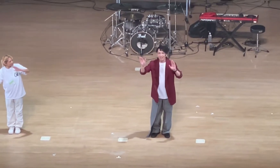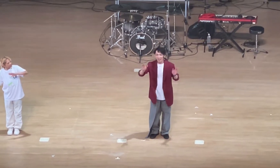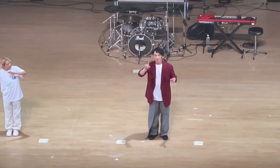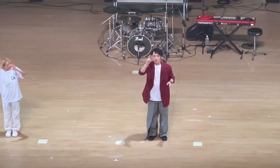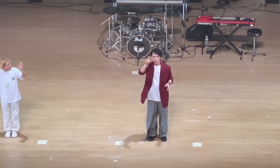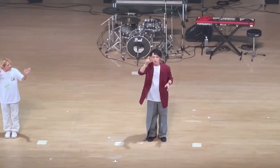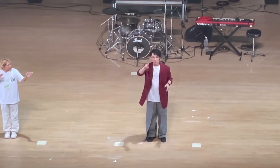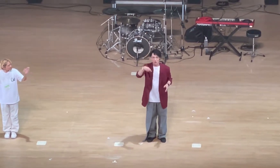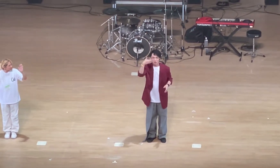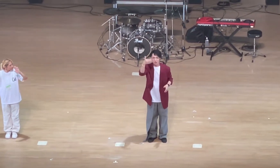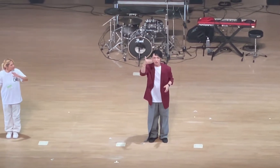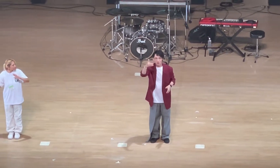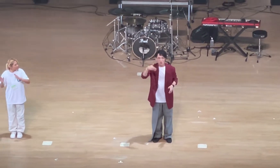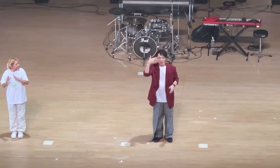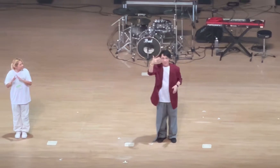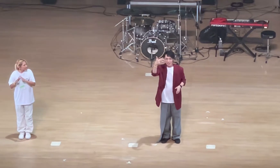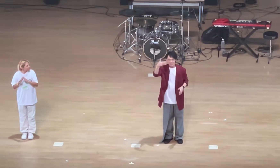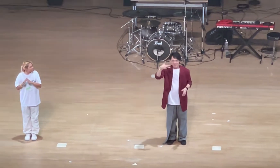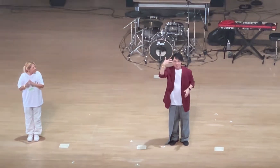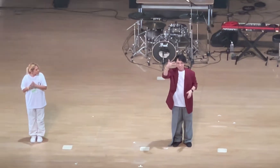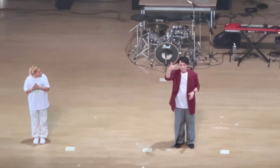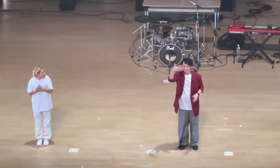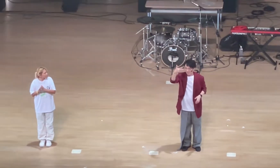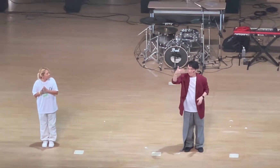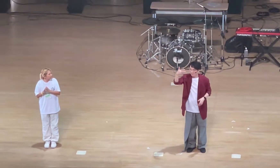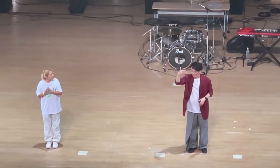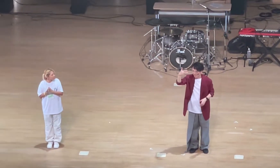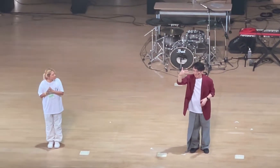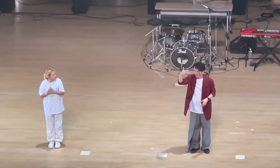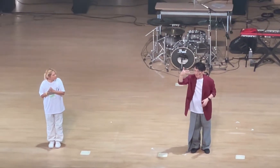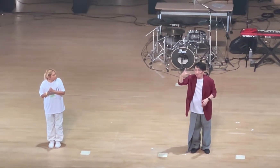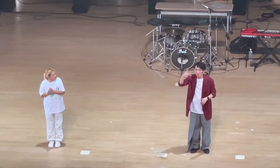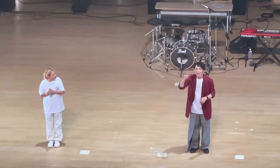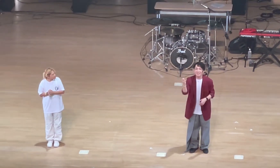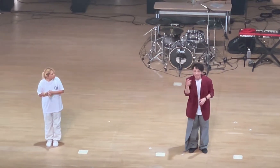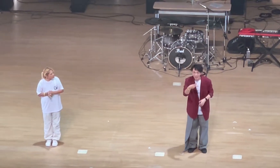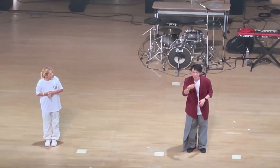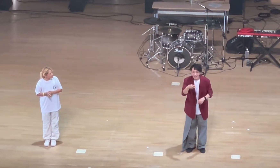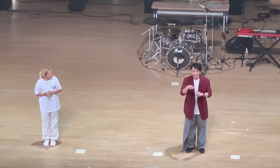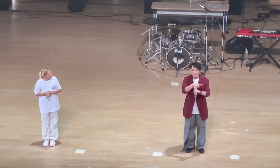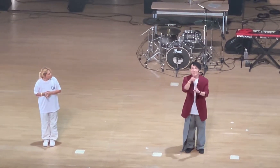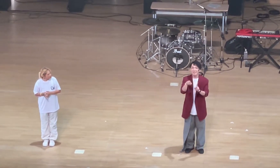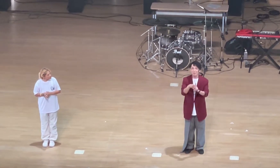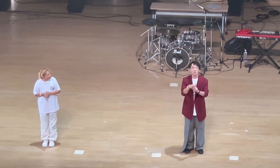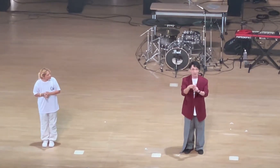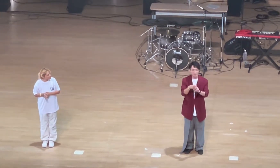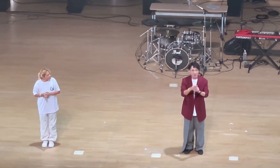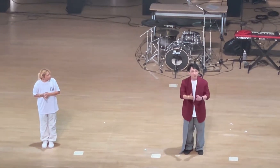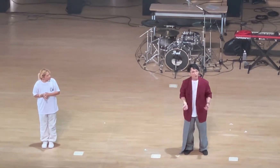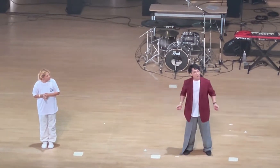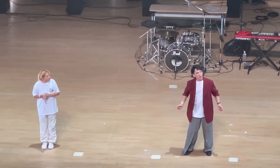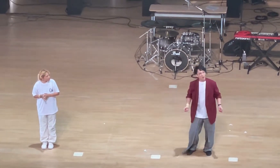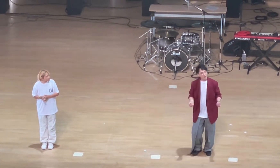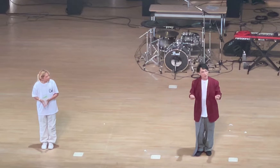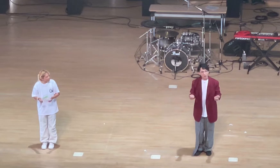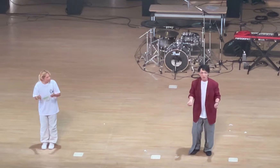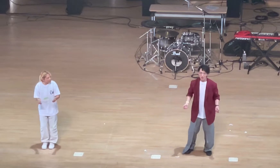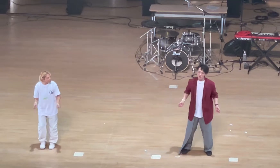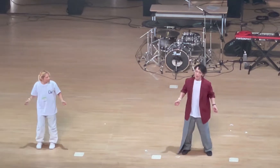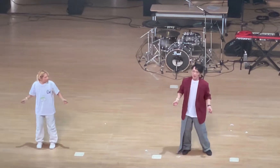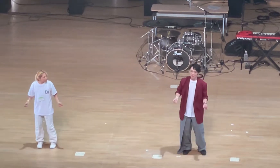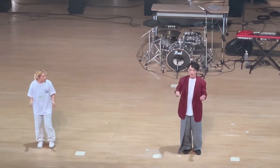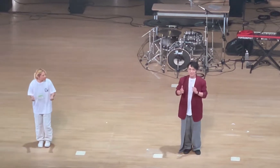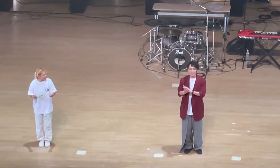ーなったら10、9、8、7ってカウントダウンくるんで、そしたらまた1番に戻ります。お